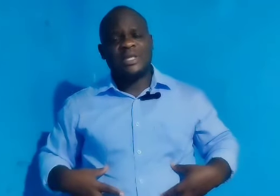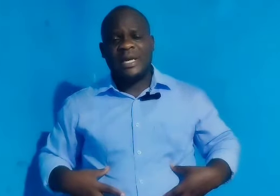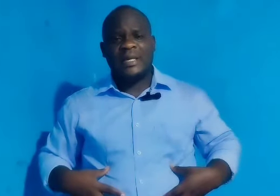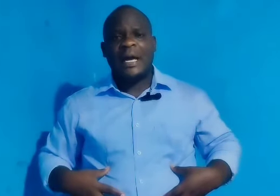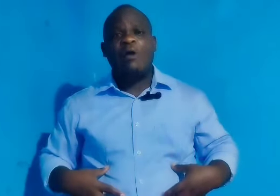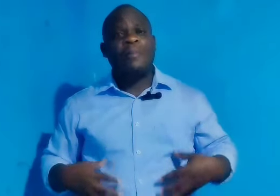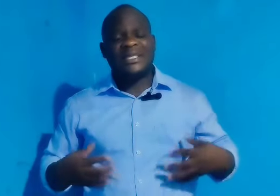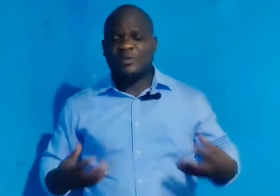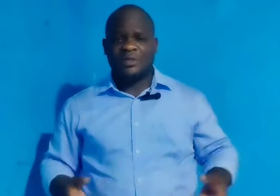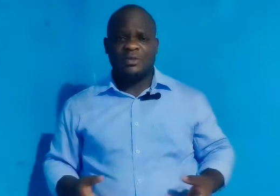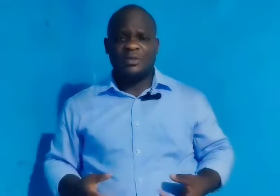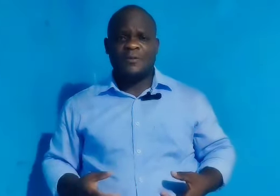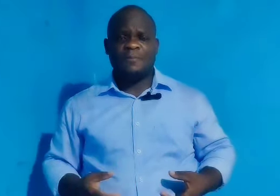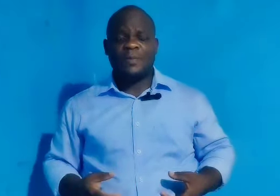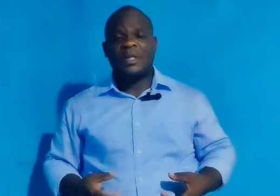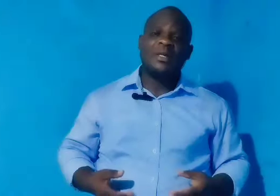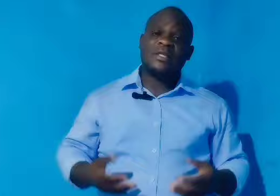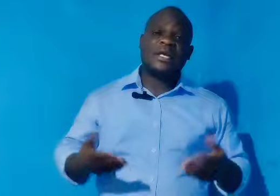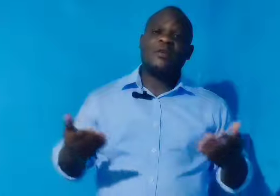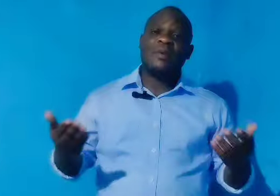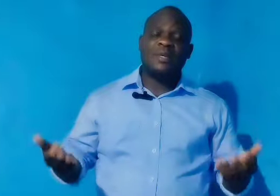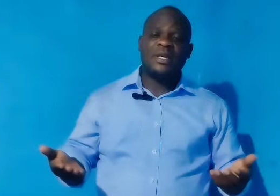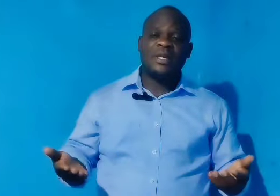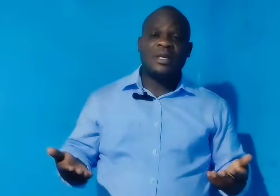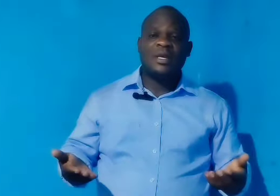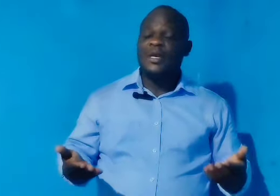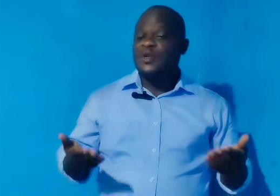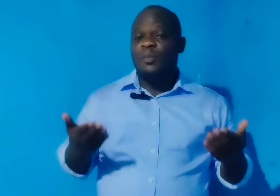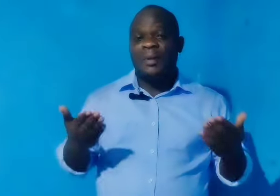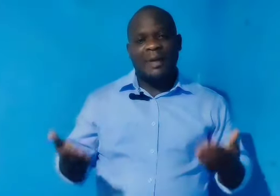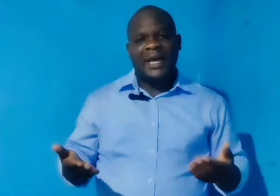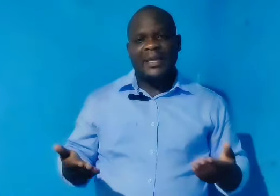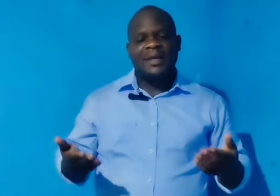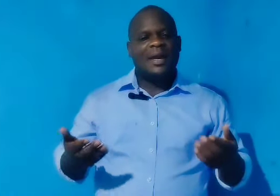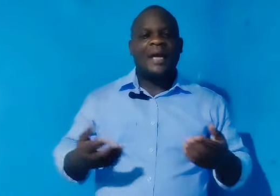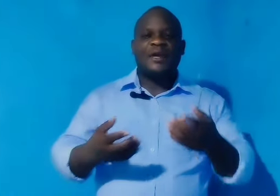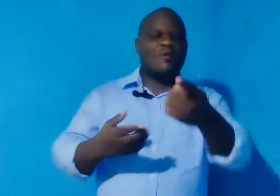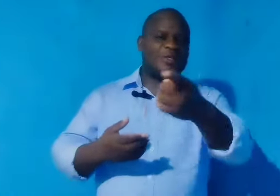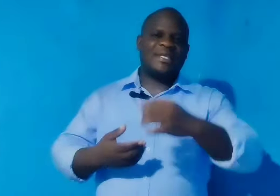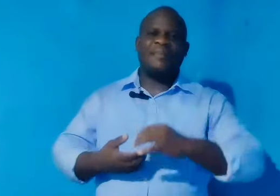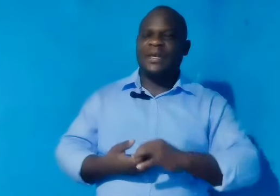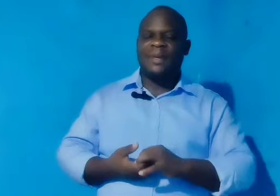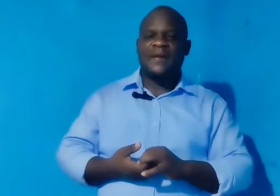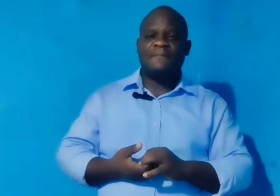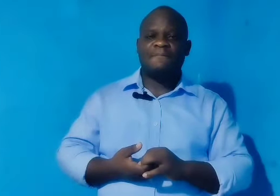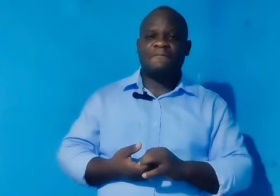mishindikana Haupati watoto Nataka ni kuambie Yupo mbae anekuwa zia mema